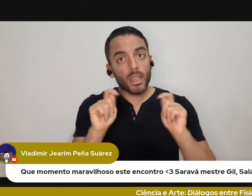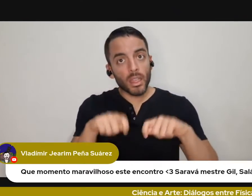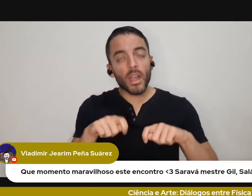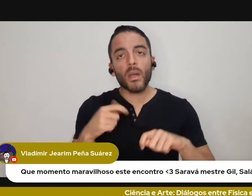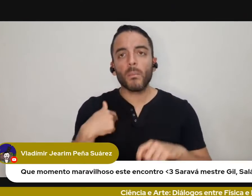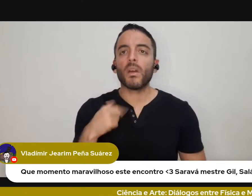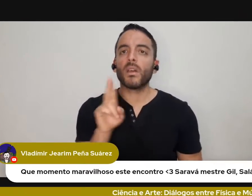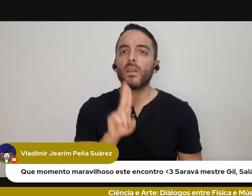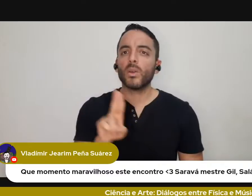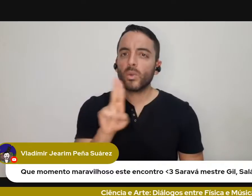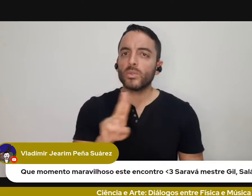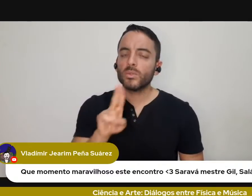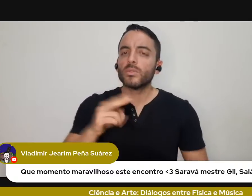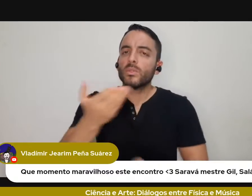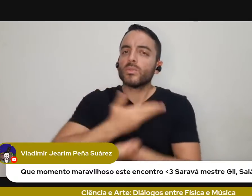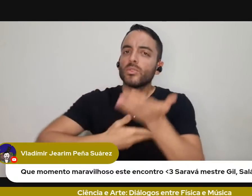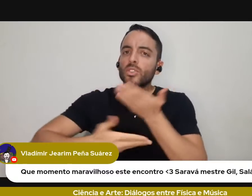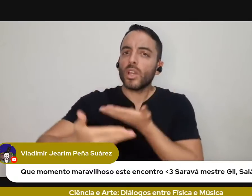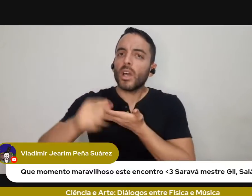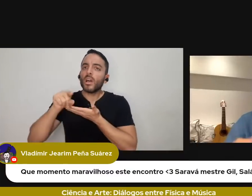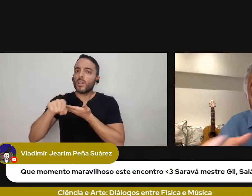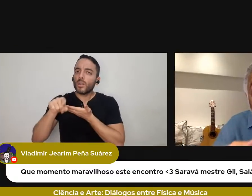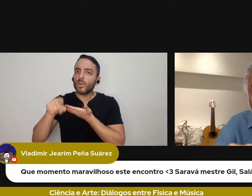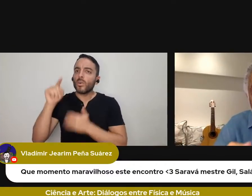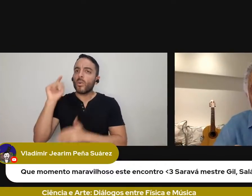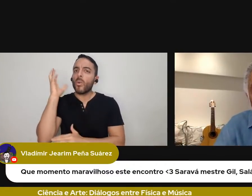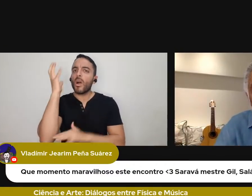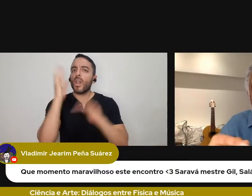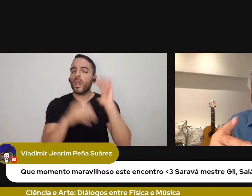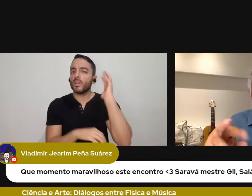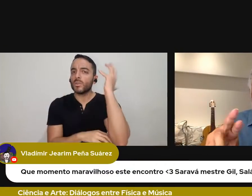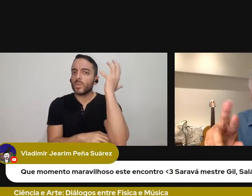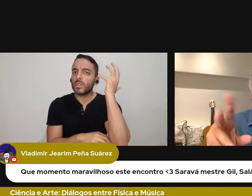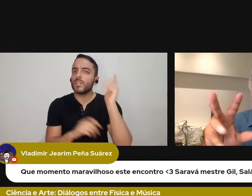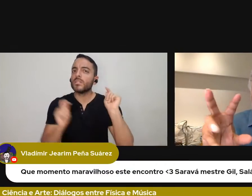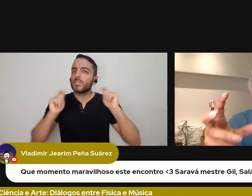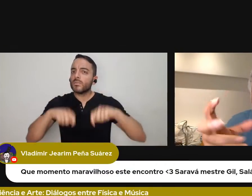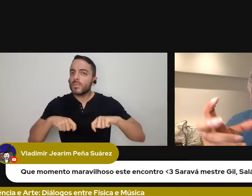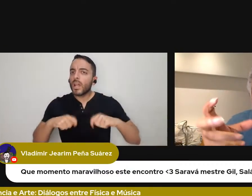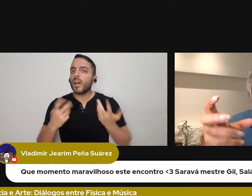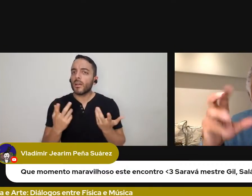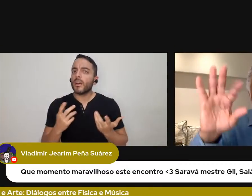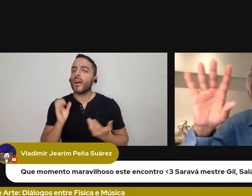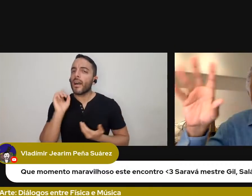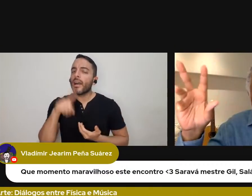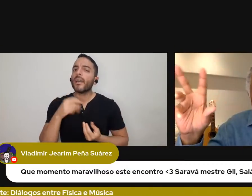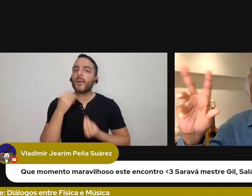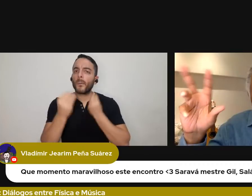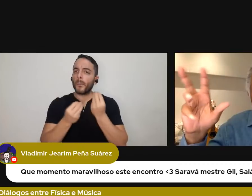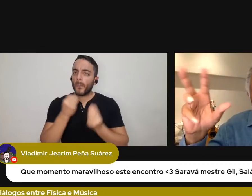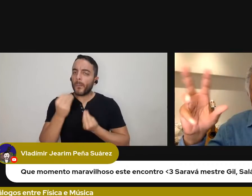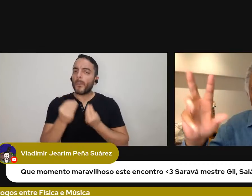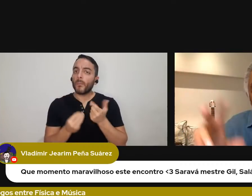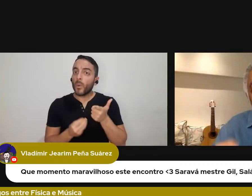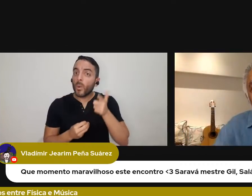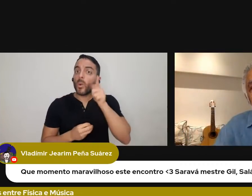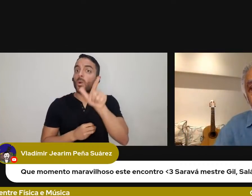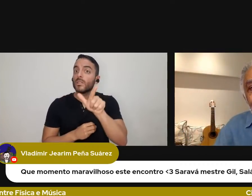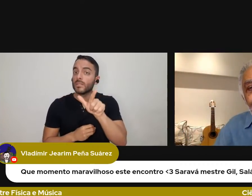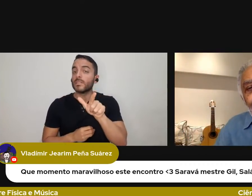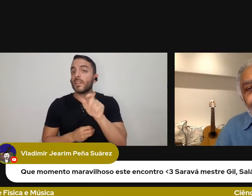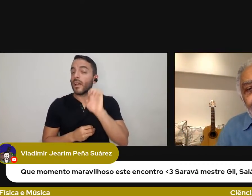com a natureza, a nossa capacidade de mexer com a natureza, eu diria manipular, até um